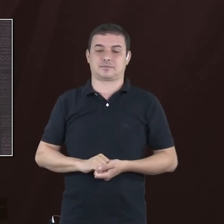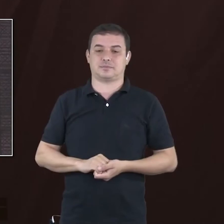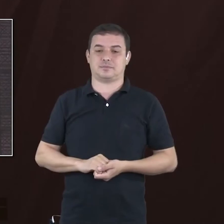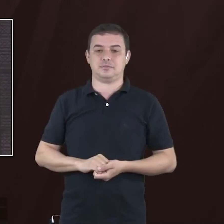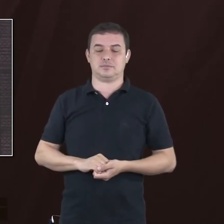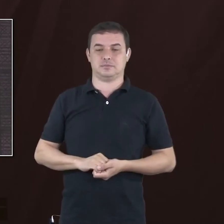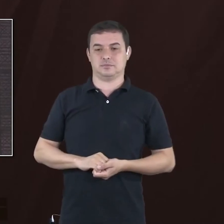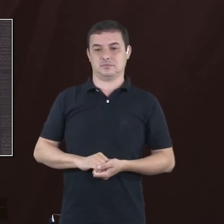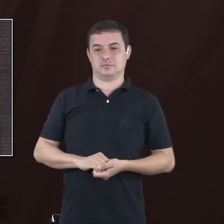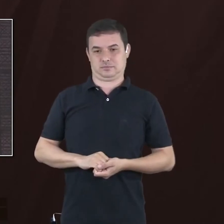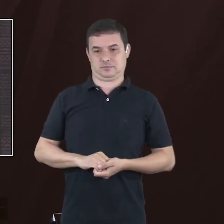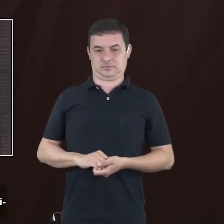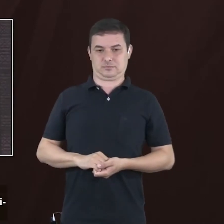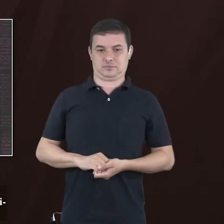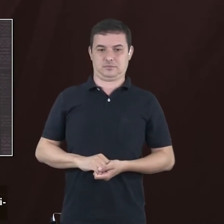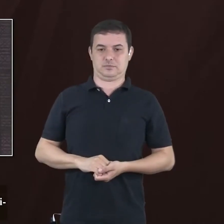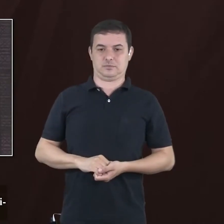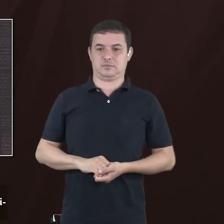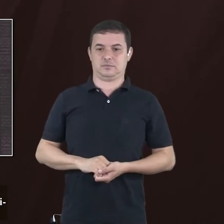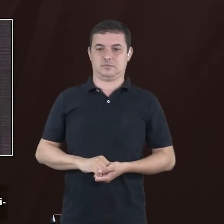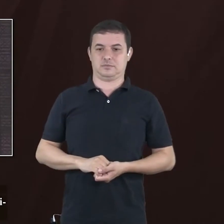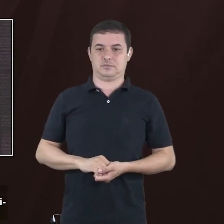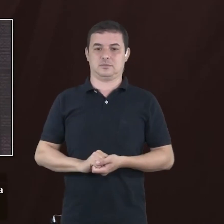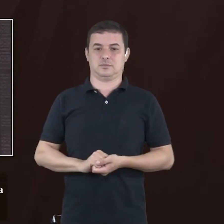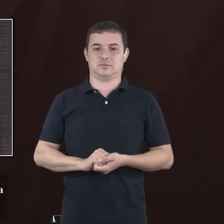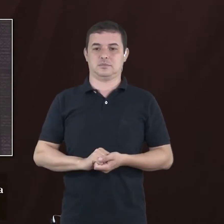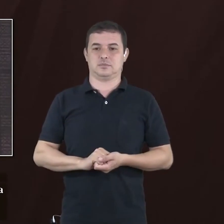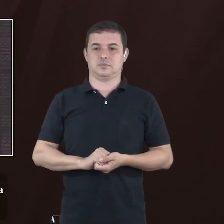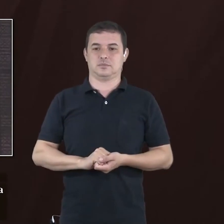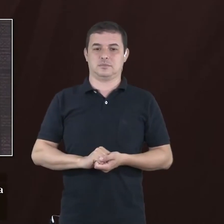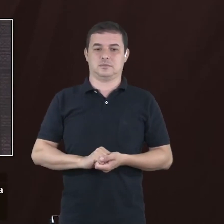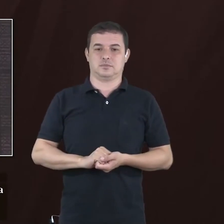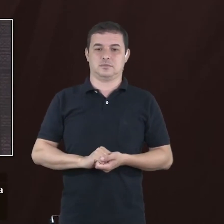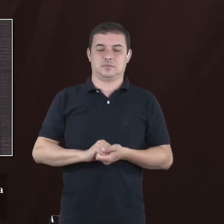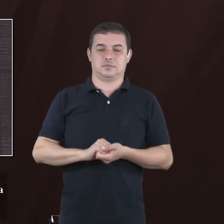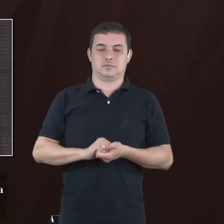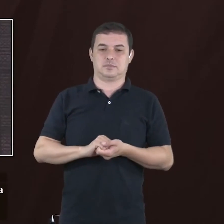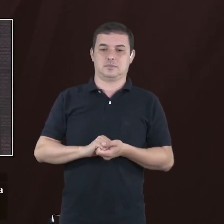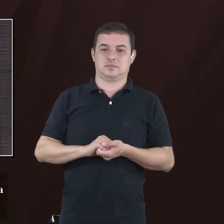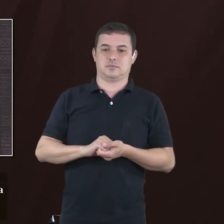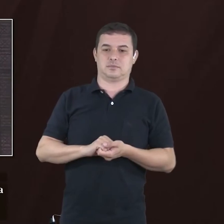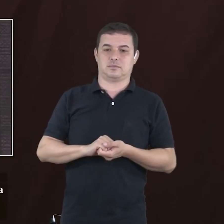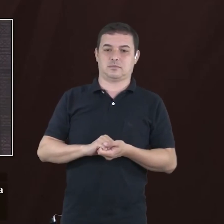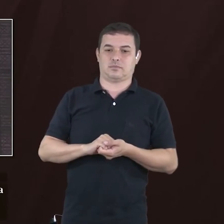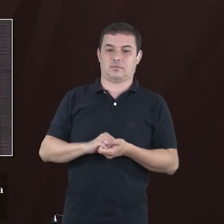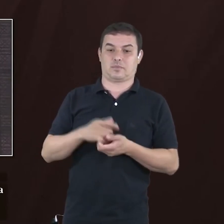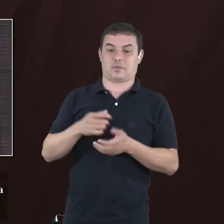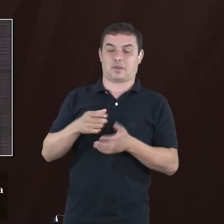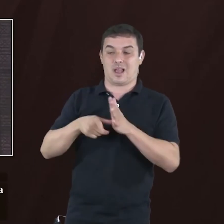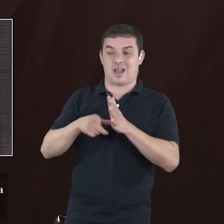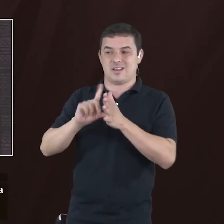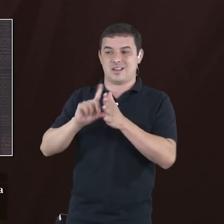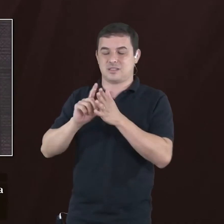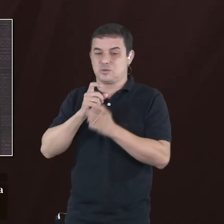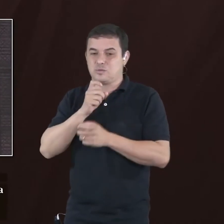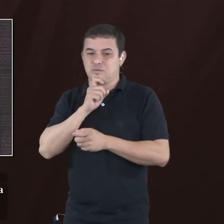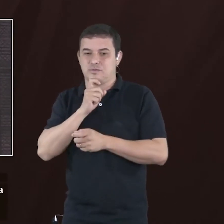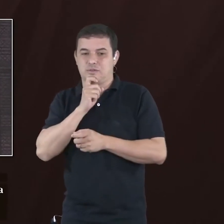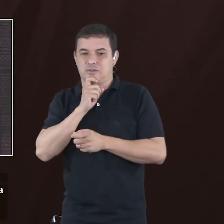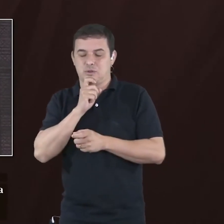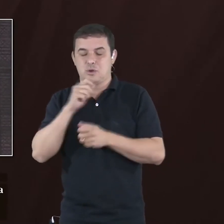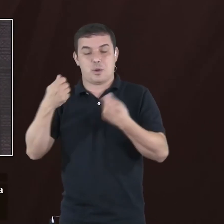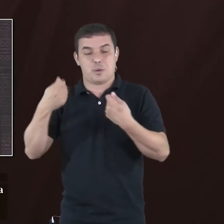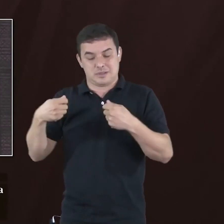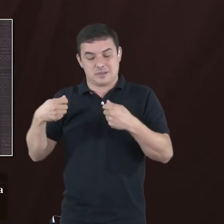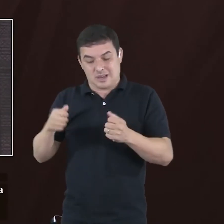deixou doente em Mileto. Apressa-te vir antes do inverno. Eubulo te envia saudações, o mesmo fazem